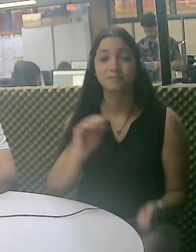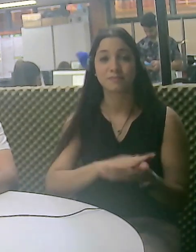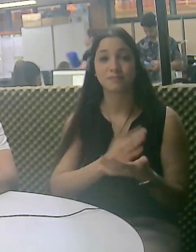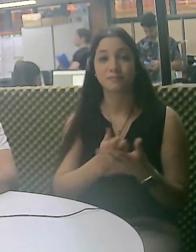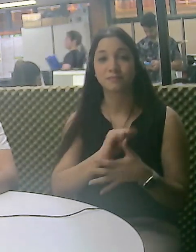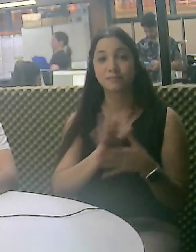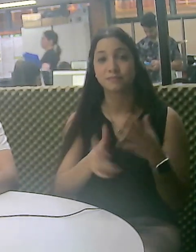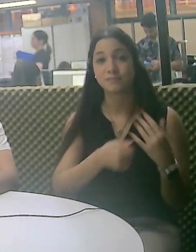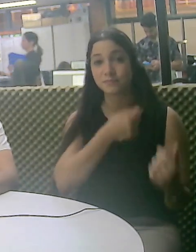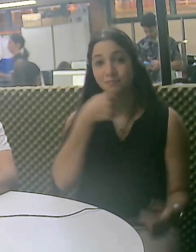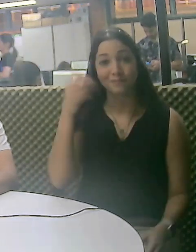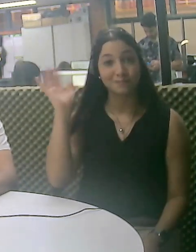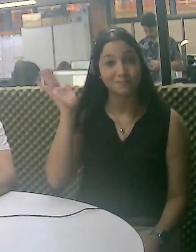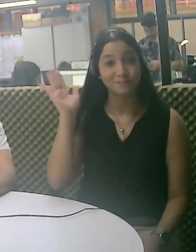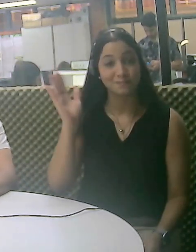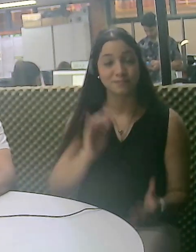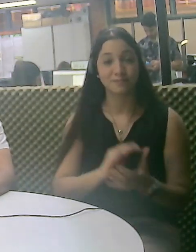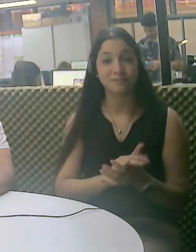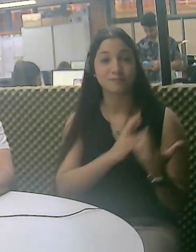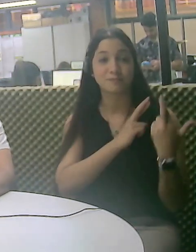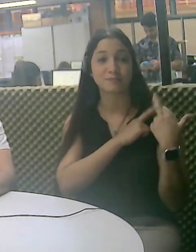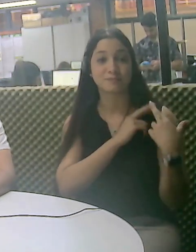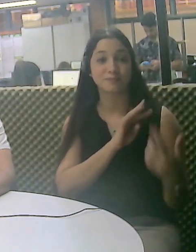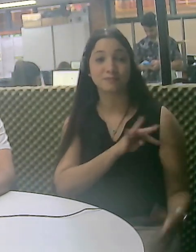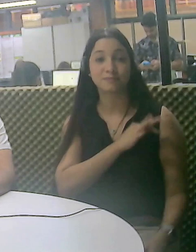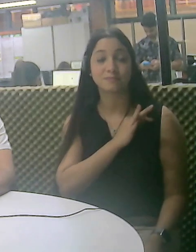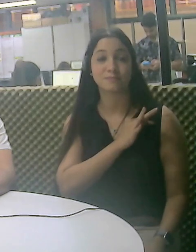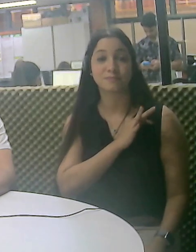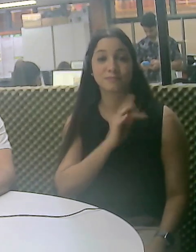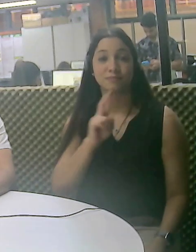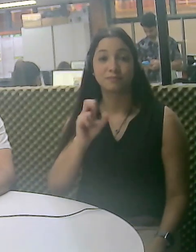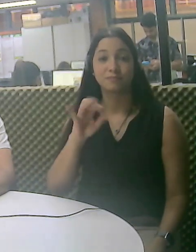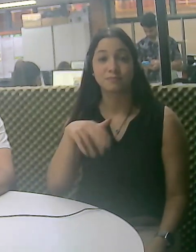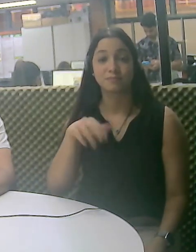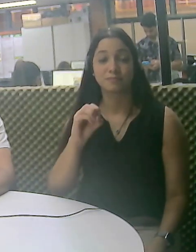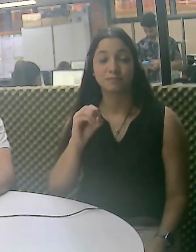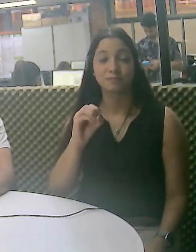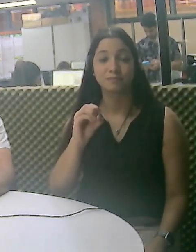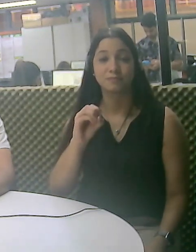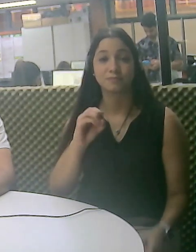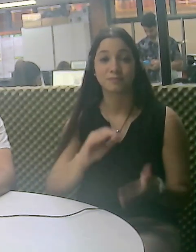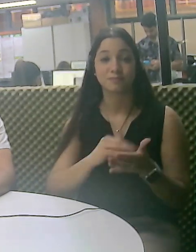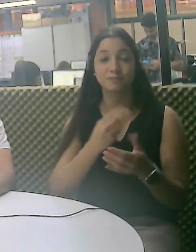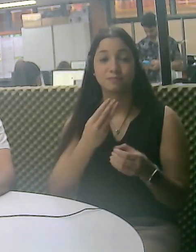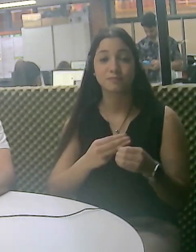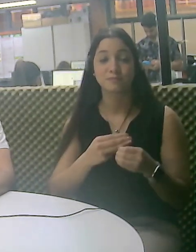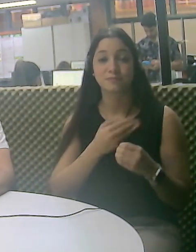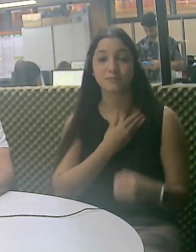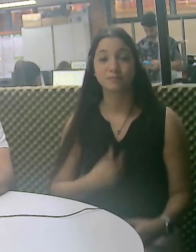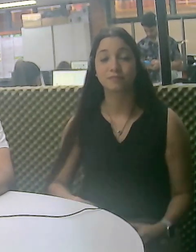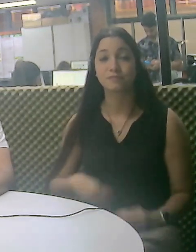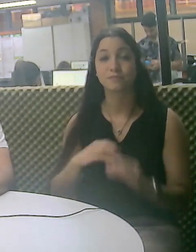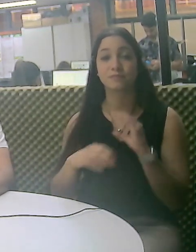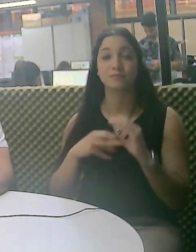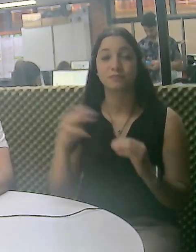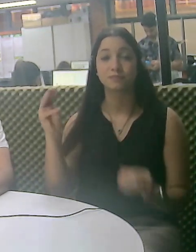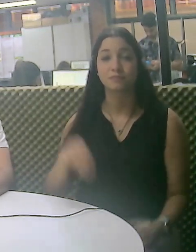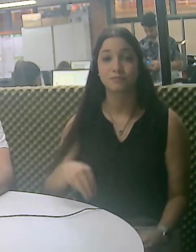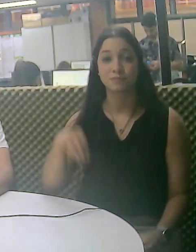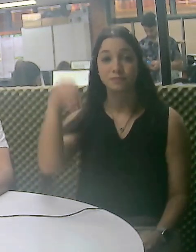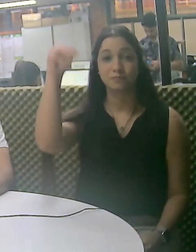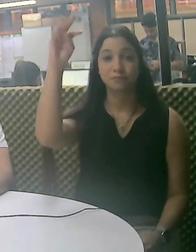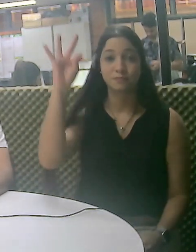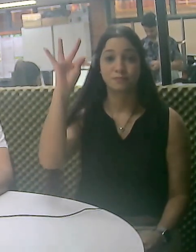Gianotti. Tradução em Libras, Amanda Valentim. Responsável técnico, Cristiano Silva. Secretário Municipal de Governo e